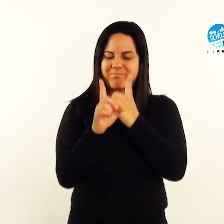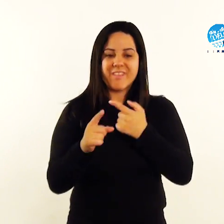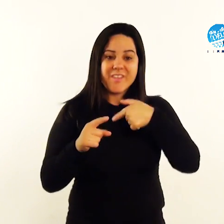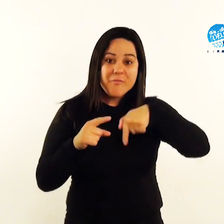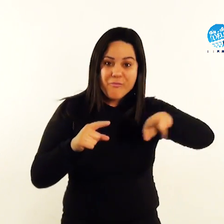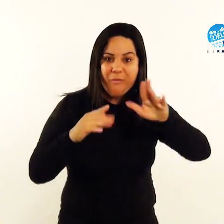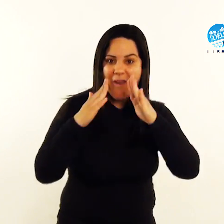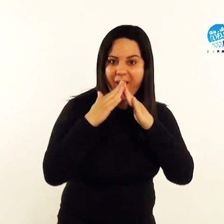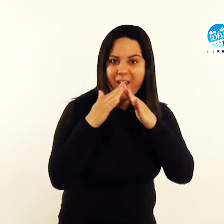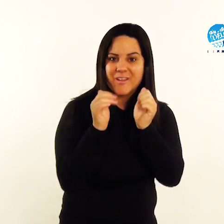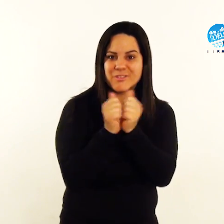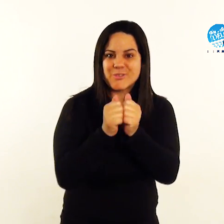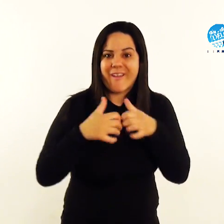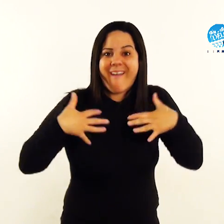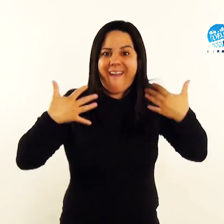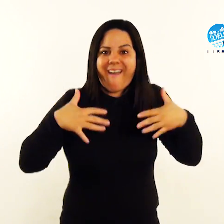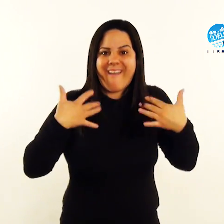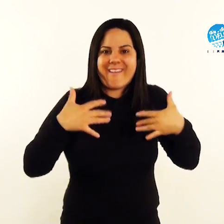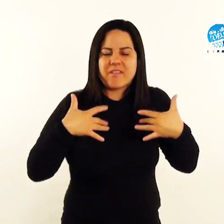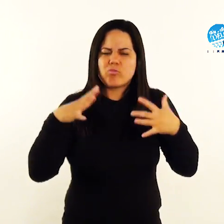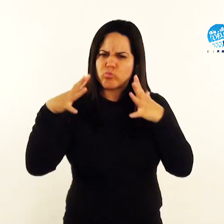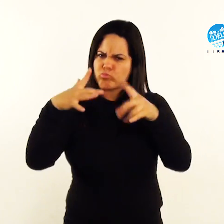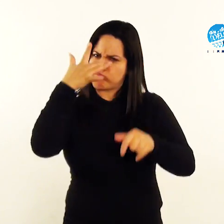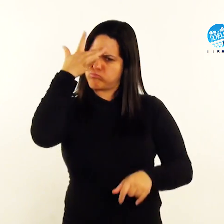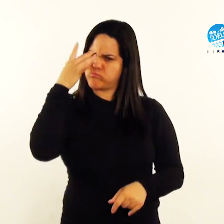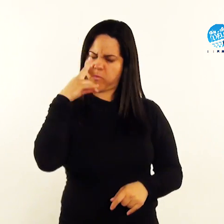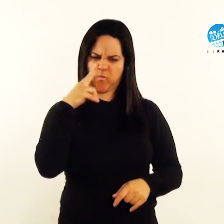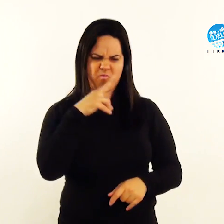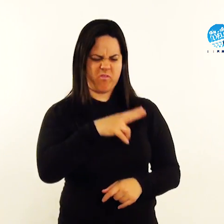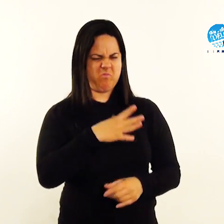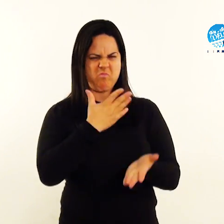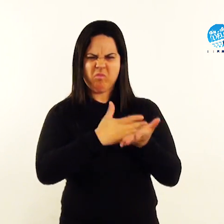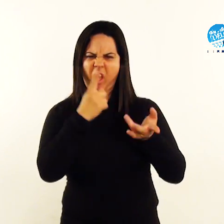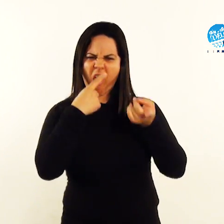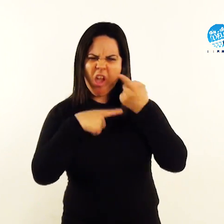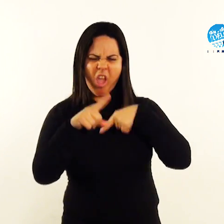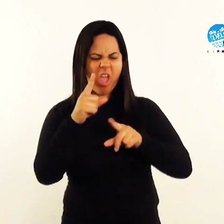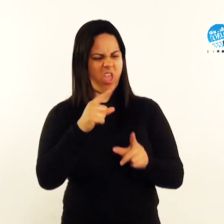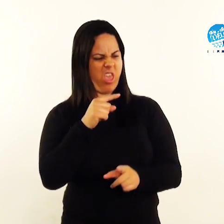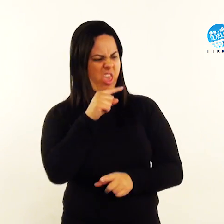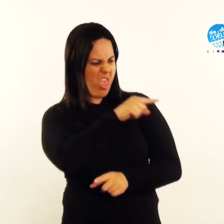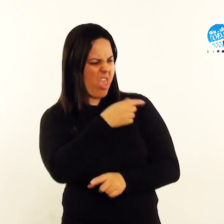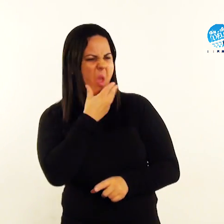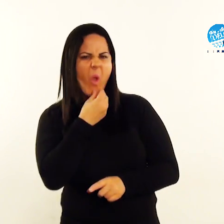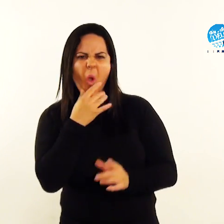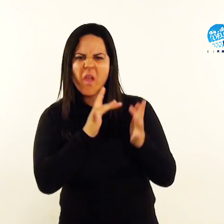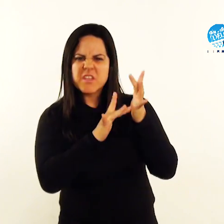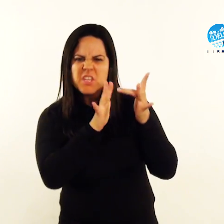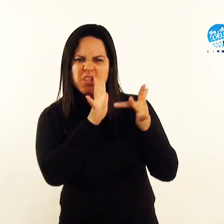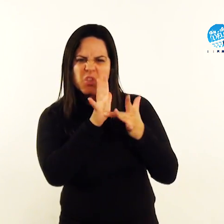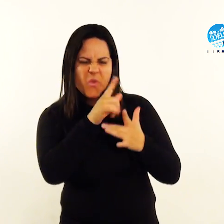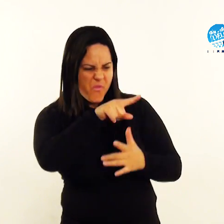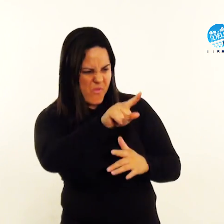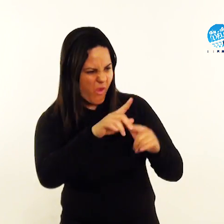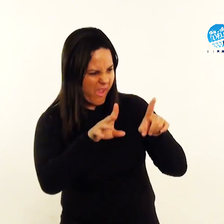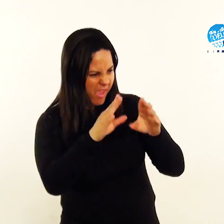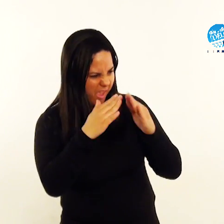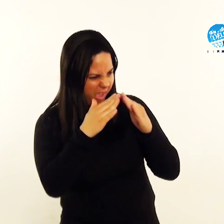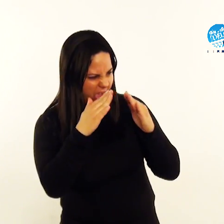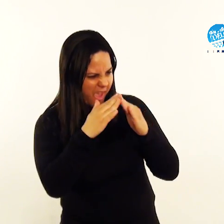alegria. Todos os que viram isso começaram a resmungar: este homem foi se hospedar na casa